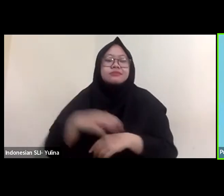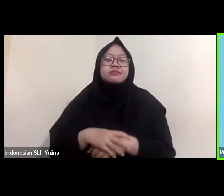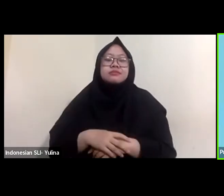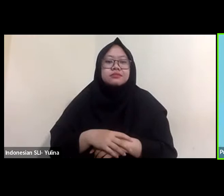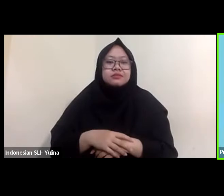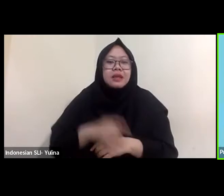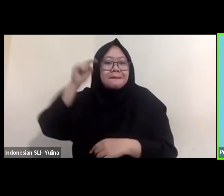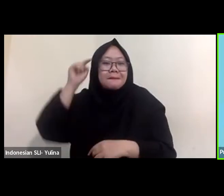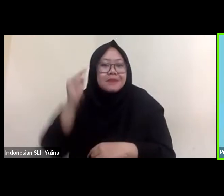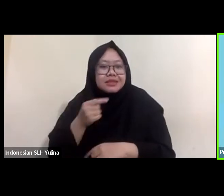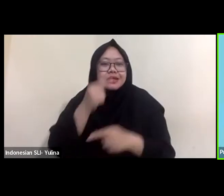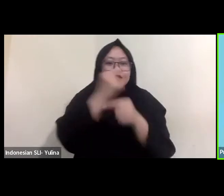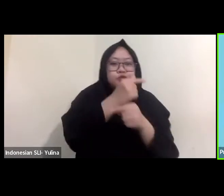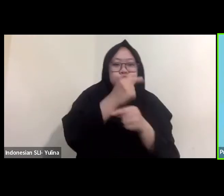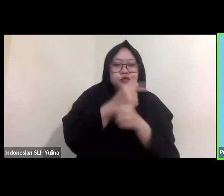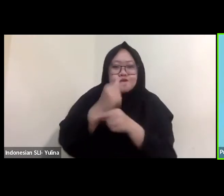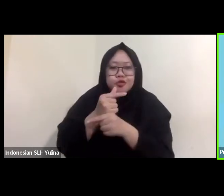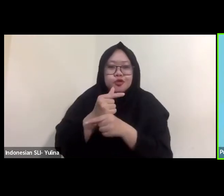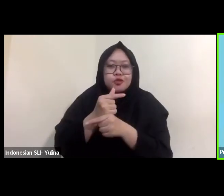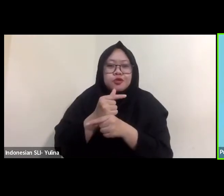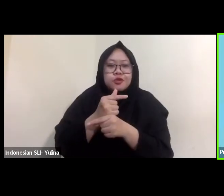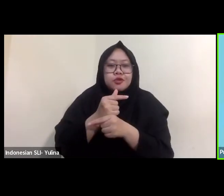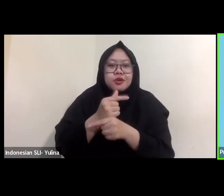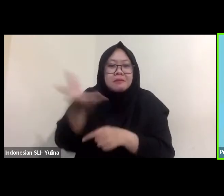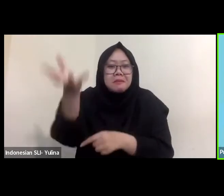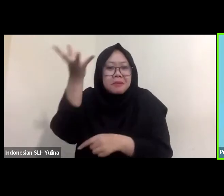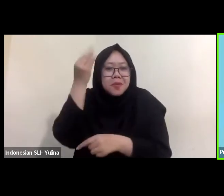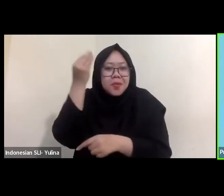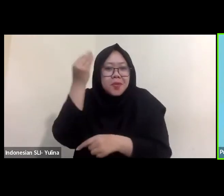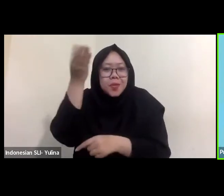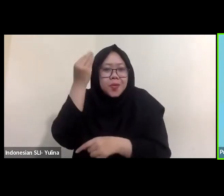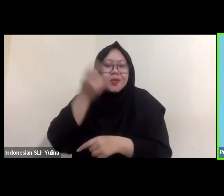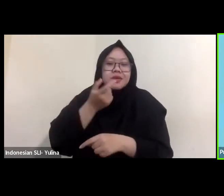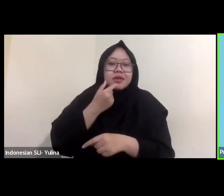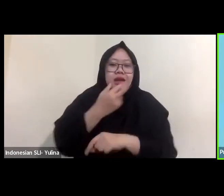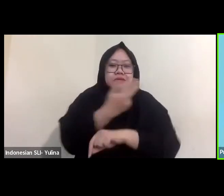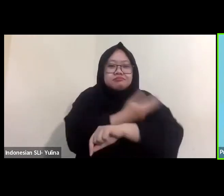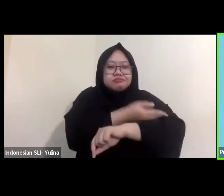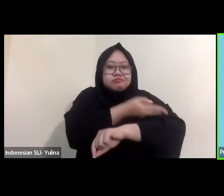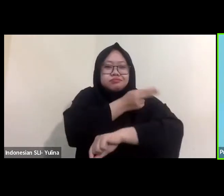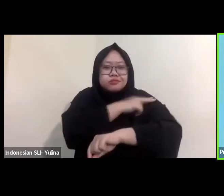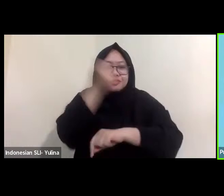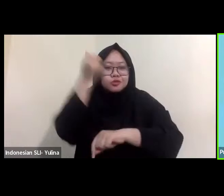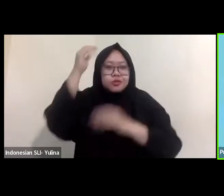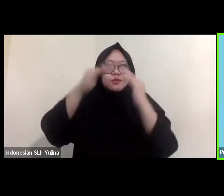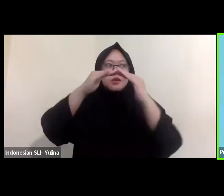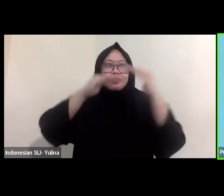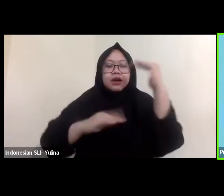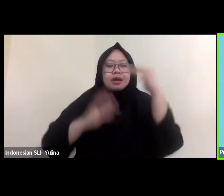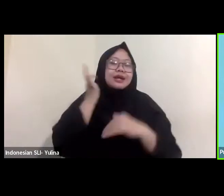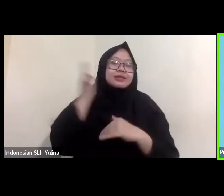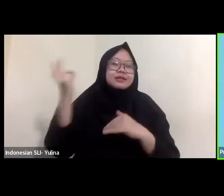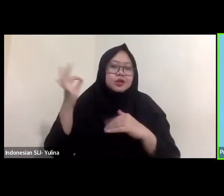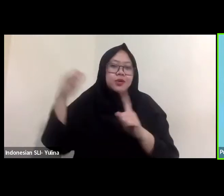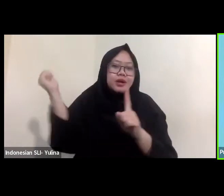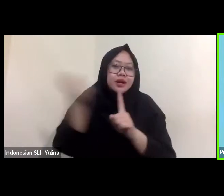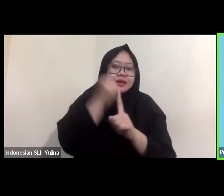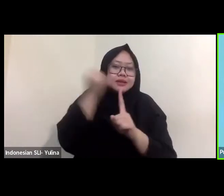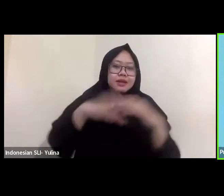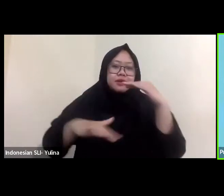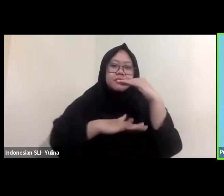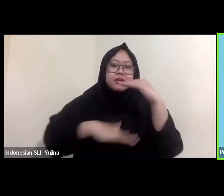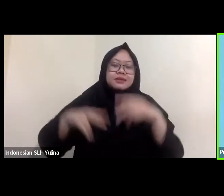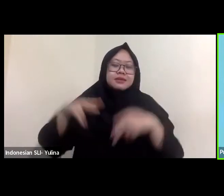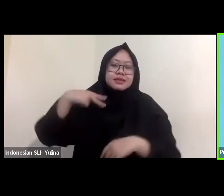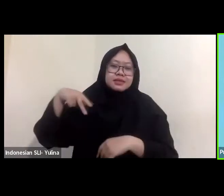tenaga pendidik memiliki pengetahuan dan keterampilan untuk mengurangi risiko kekerasan berbasis gender. Memastikan anak-anak